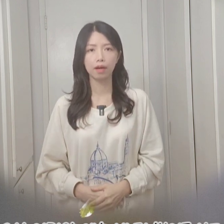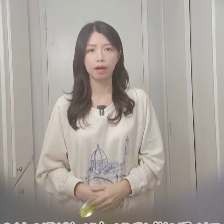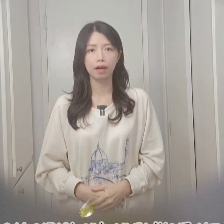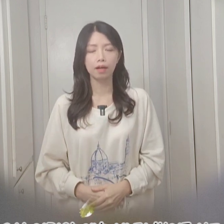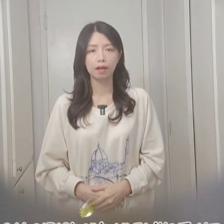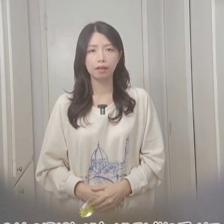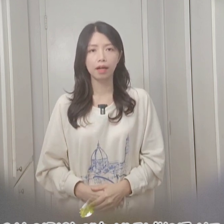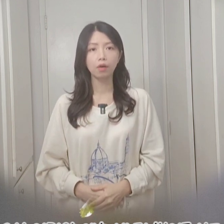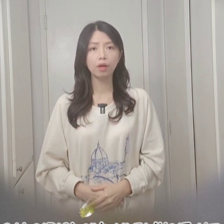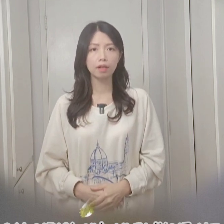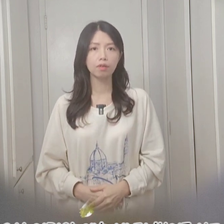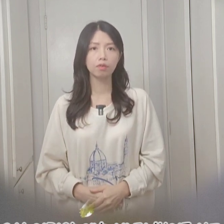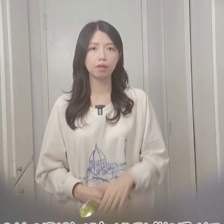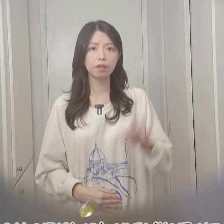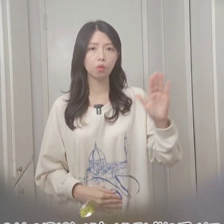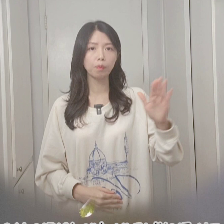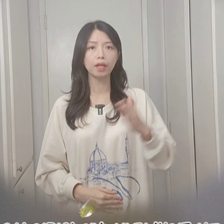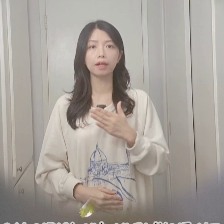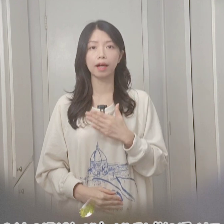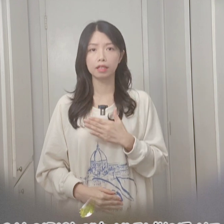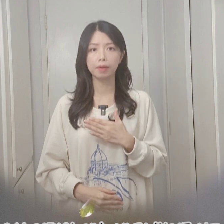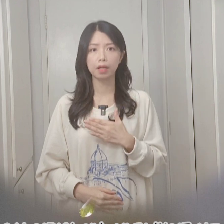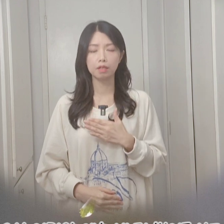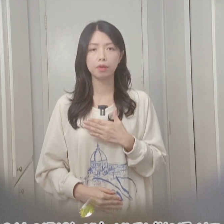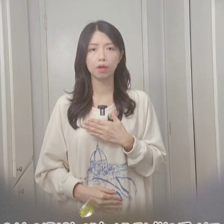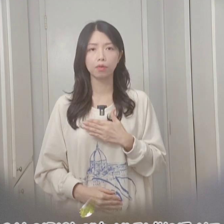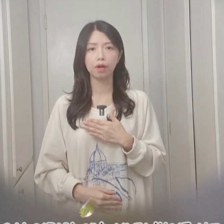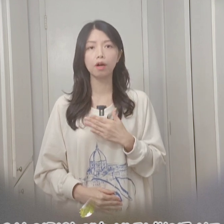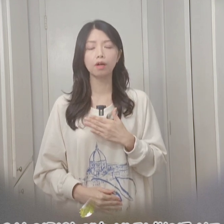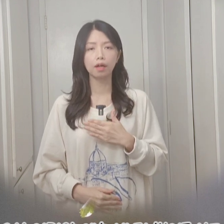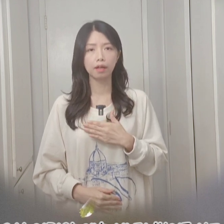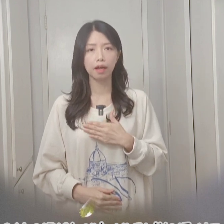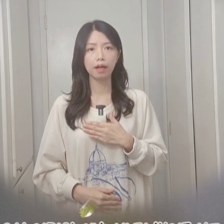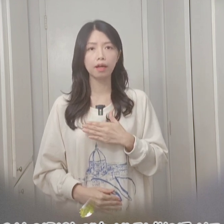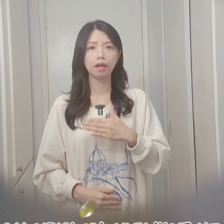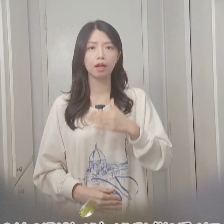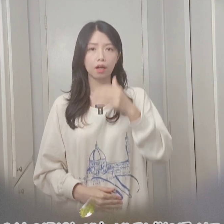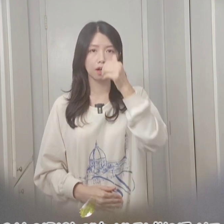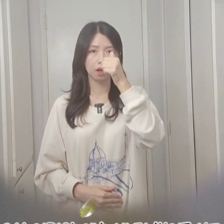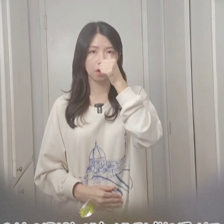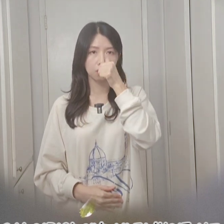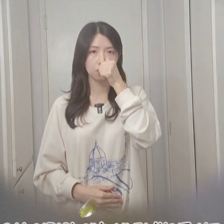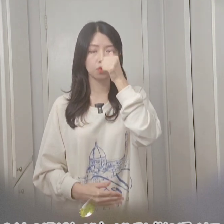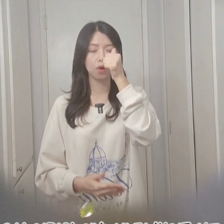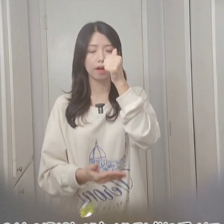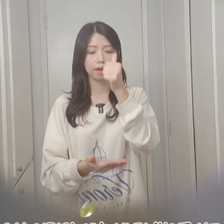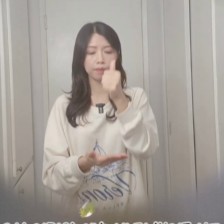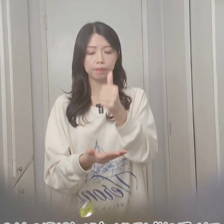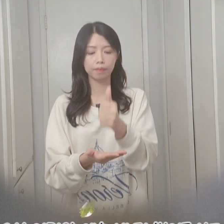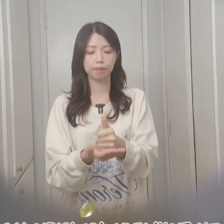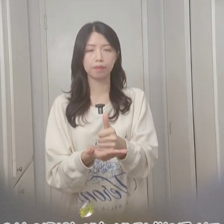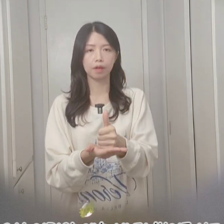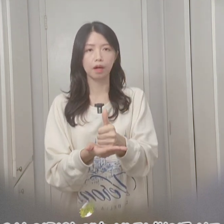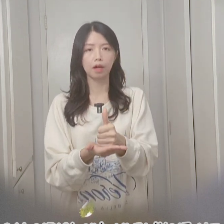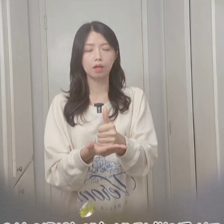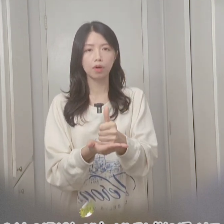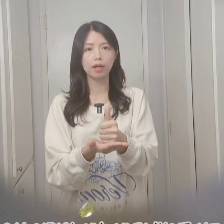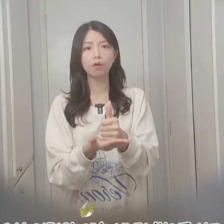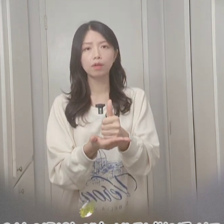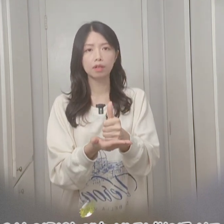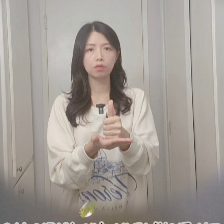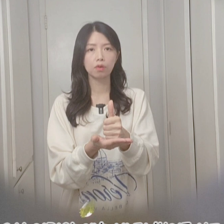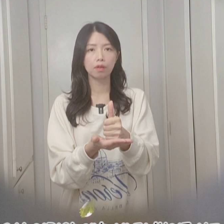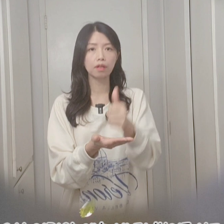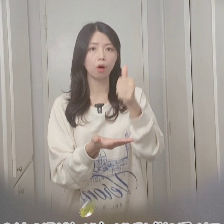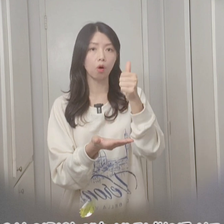내 죄. 나라고 한 뜻의 수어는 손바닥을 가슴에 대시면 되고요. 내 죄.